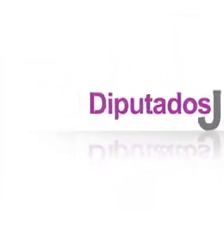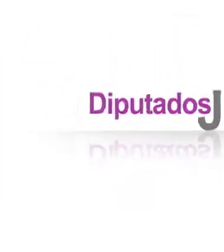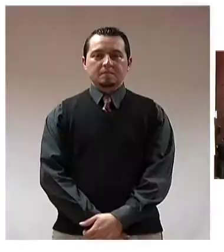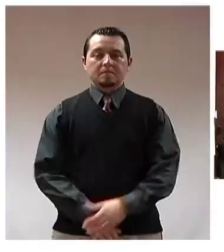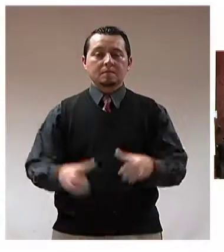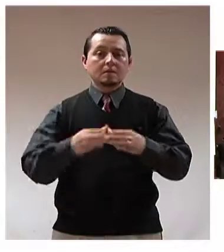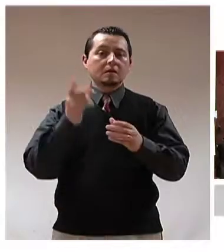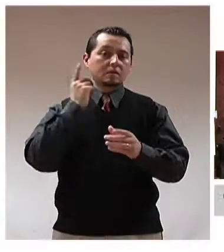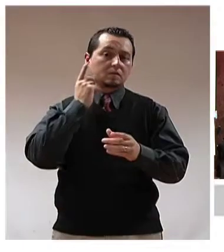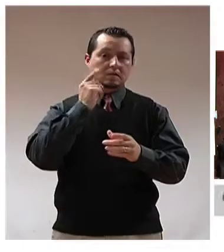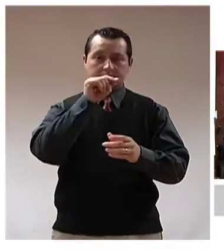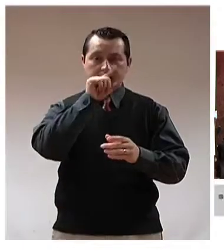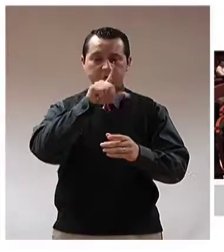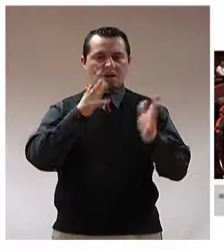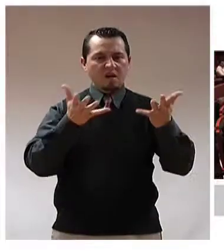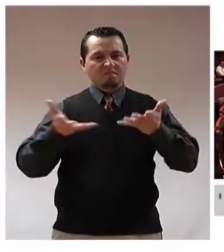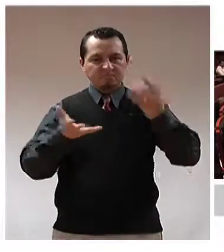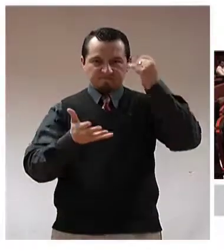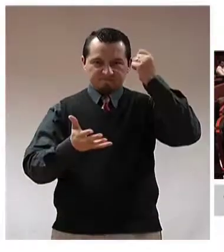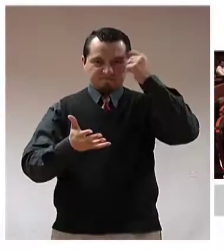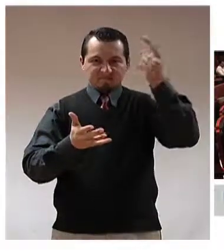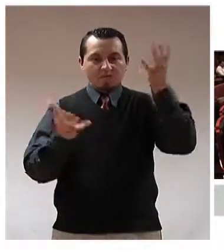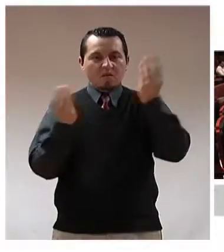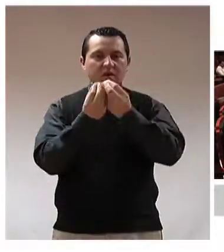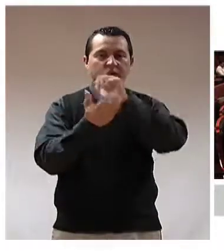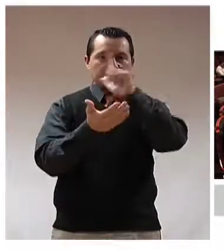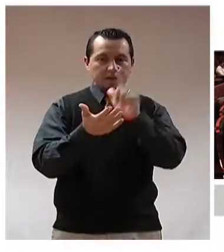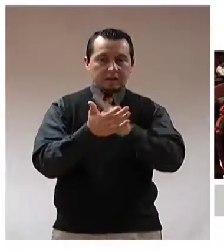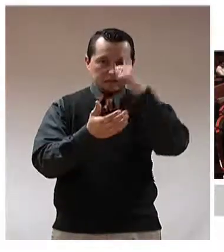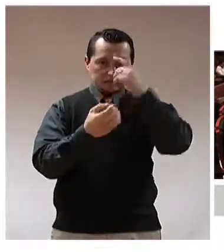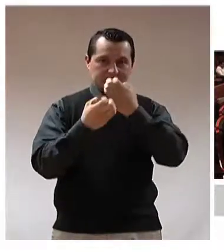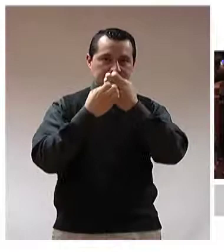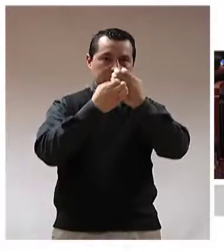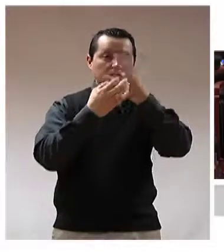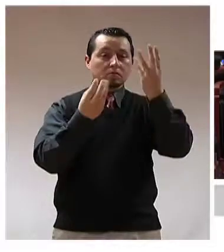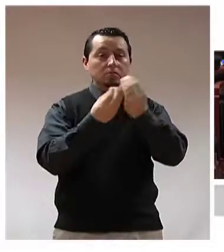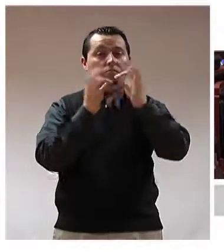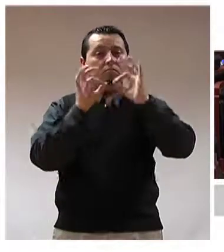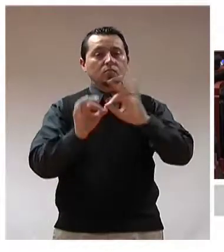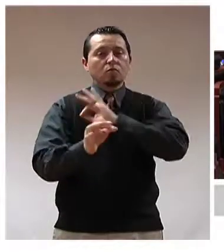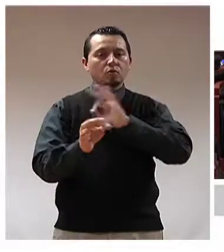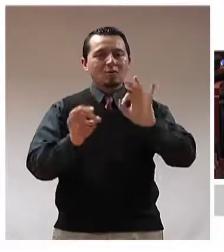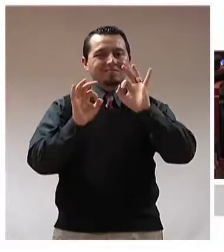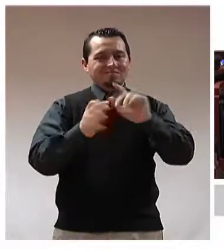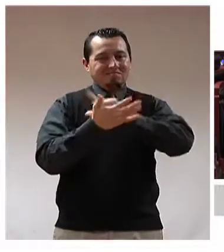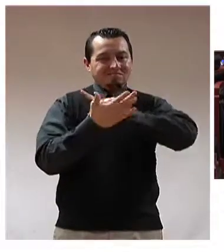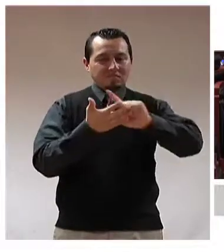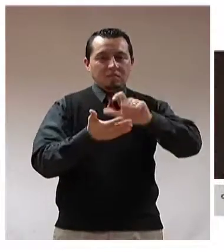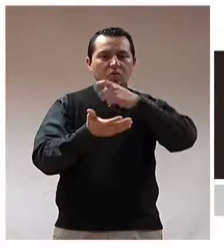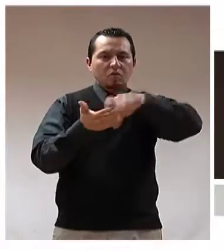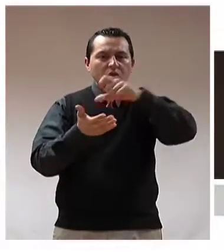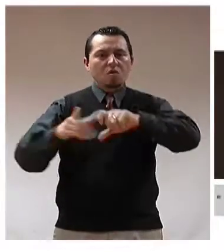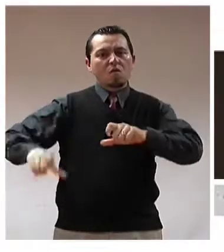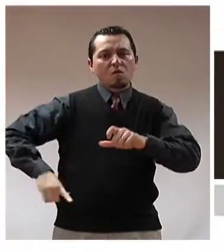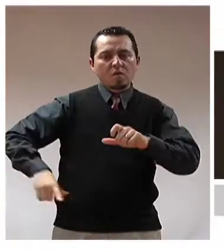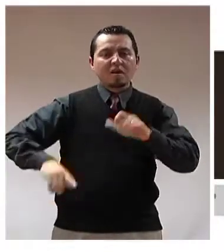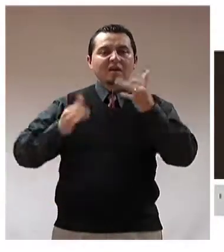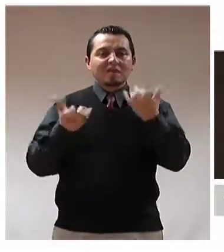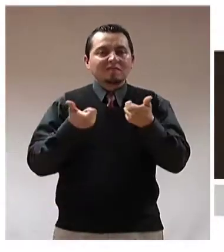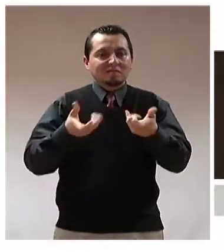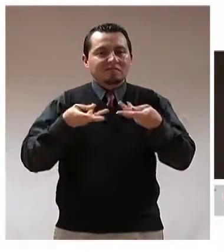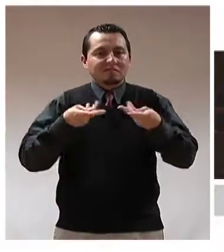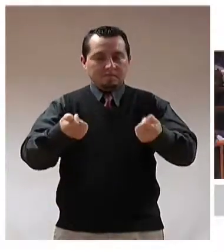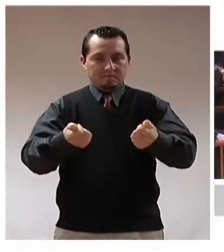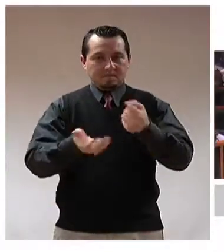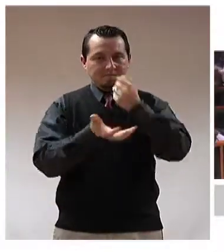Diputados Jalisco. Los diputados de Jalisco crearon la Ley de Adquisiciones y Enajenaciones del Estado, que permitirá ordenar y transparentar las compras del gobierno y regular las